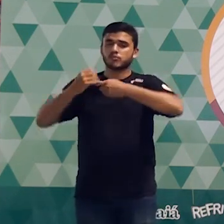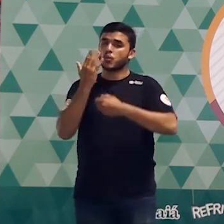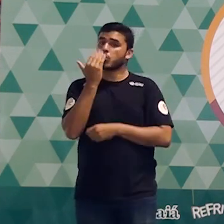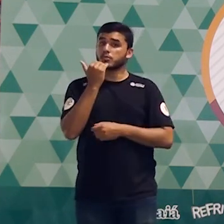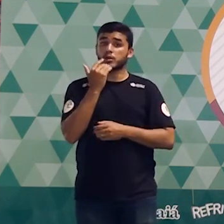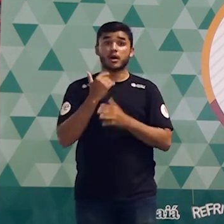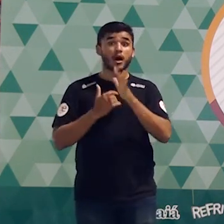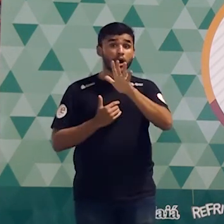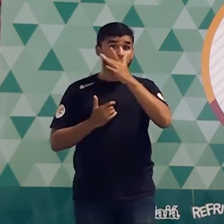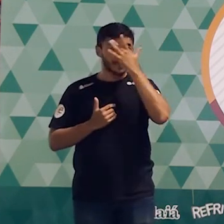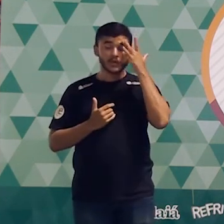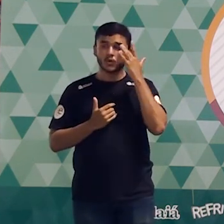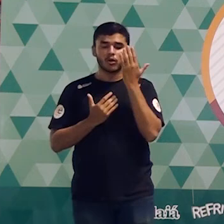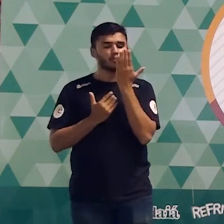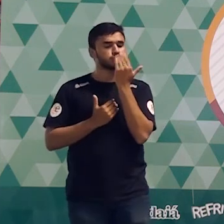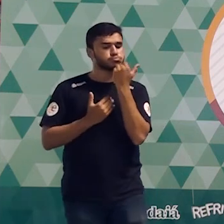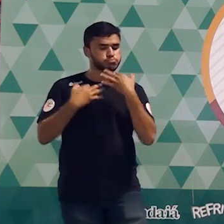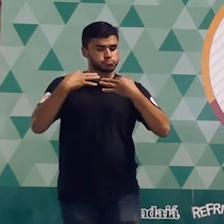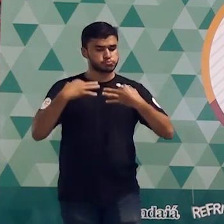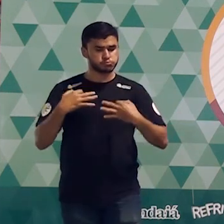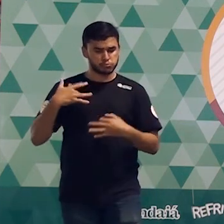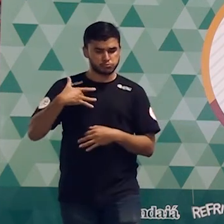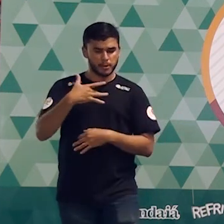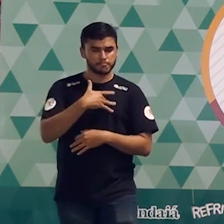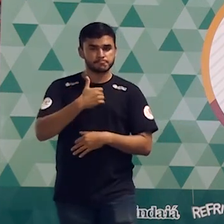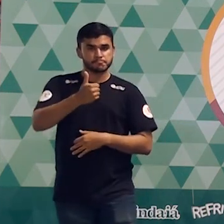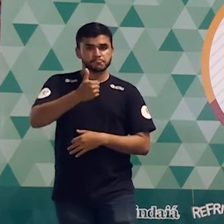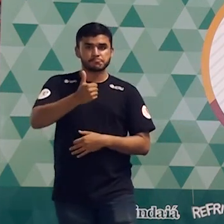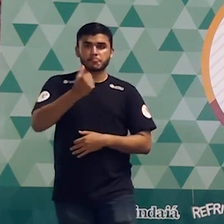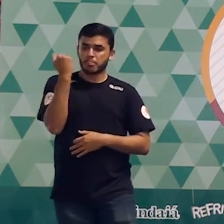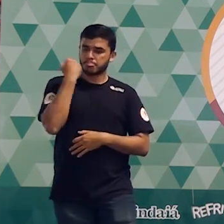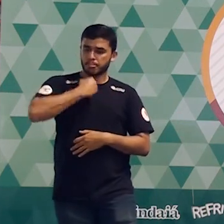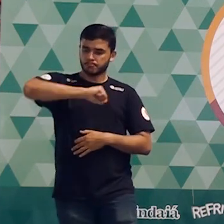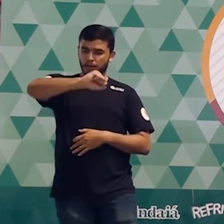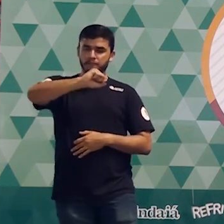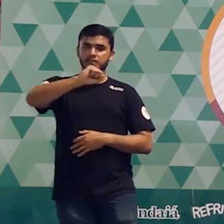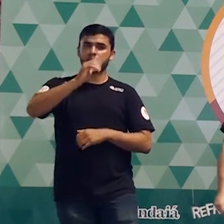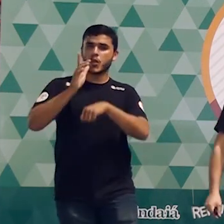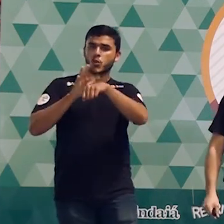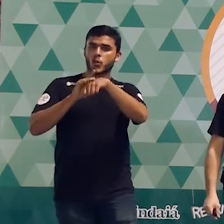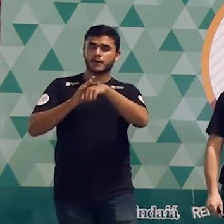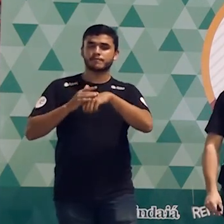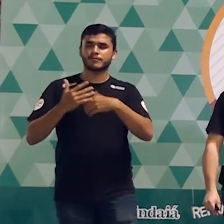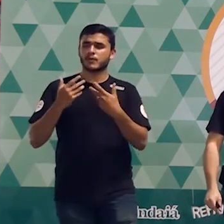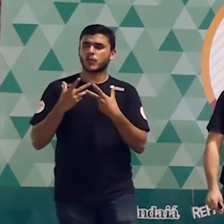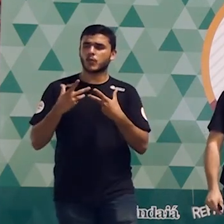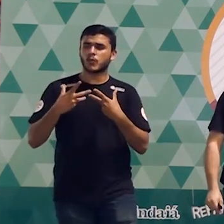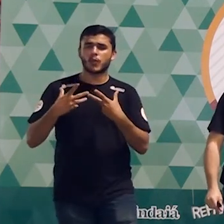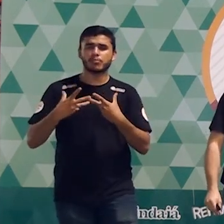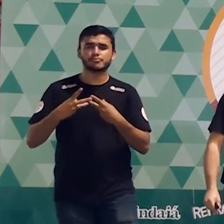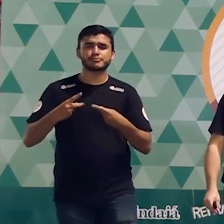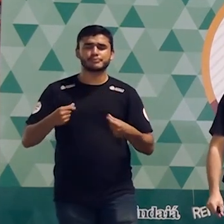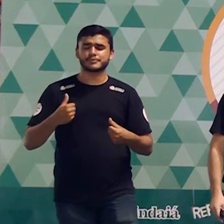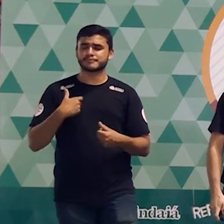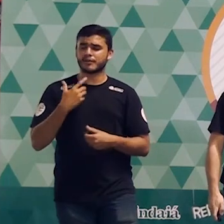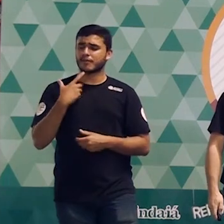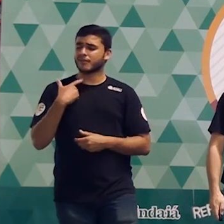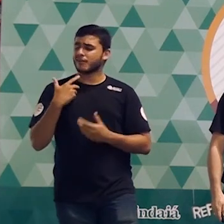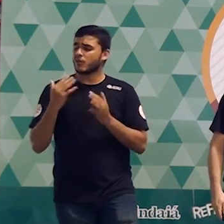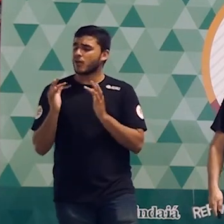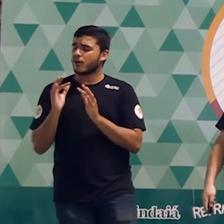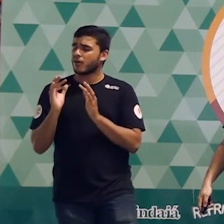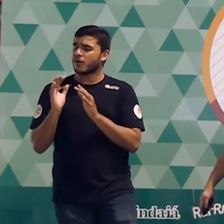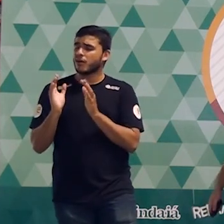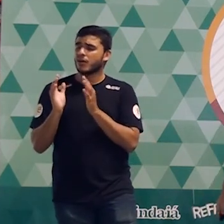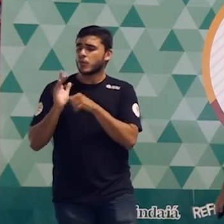ela não adoece com facilidade. As pessoas que não se alimentam bem estão mais fracas para doenças. Uma doença simples mata,